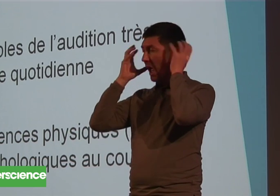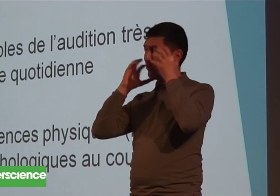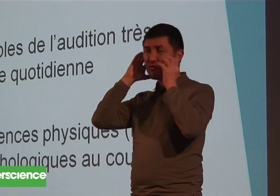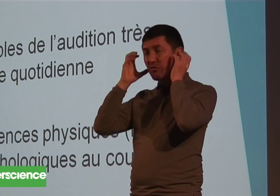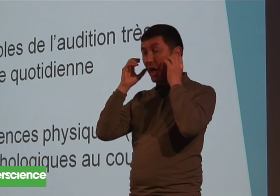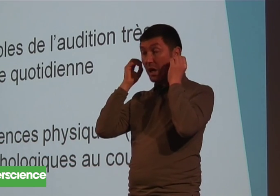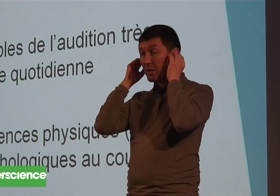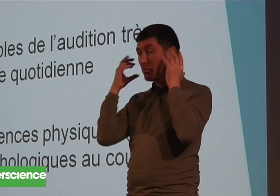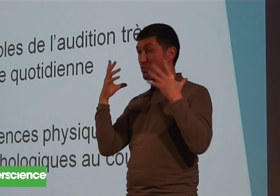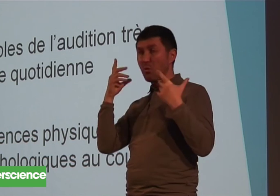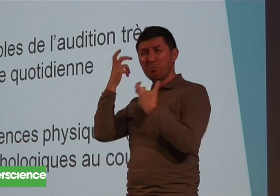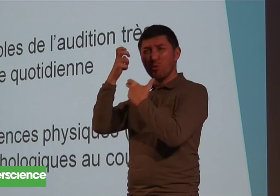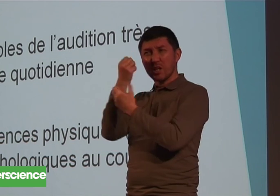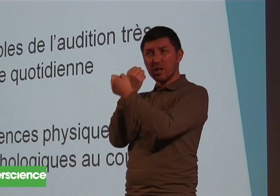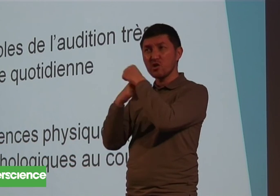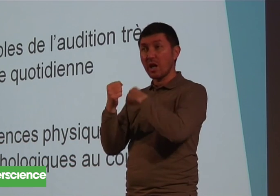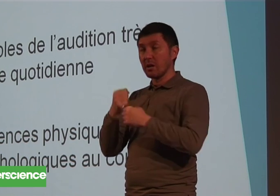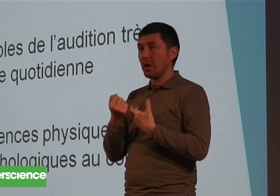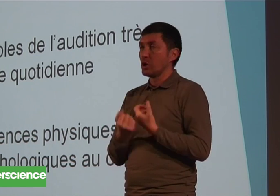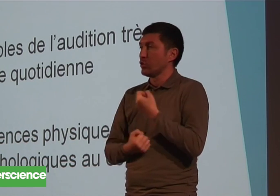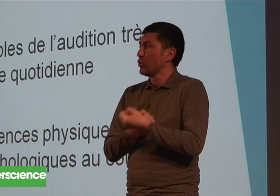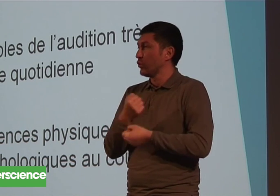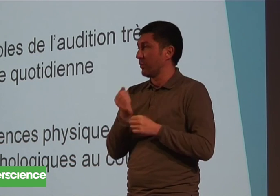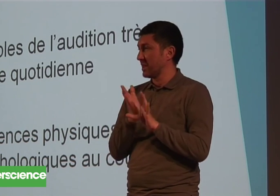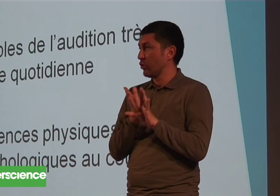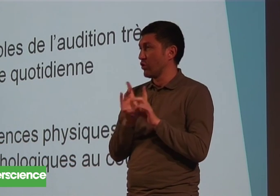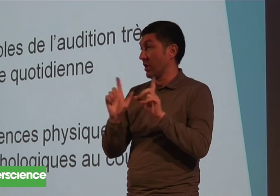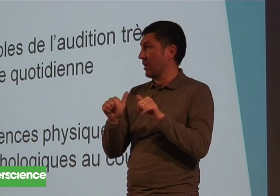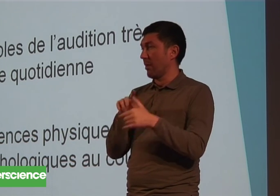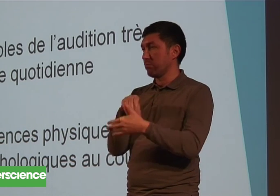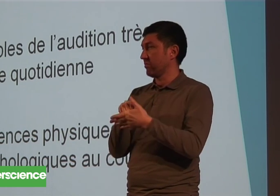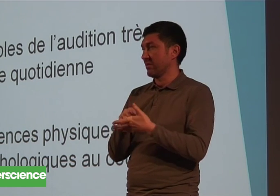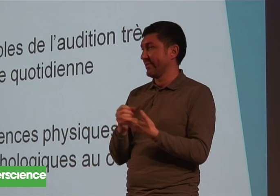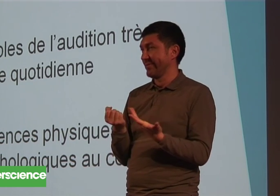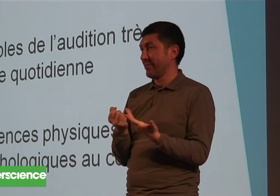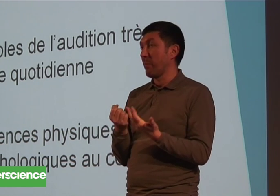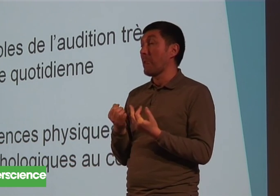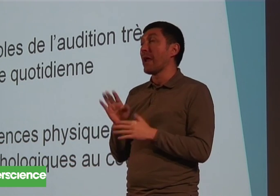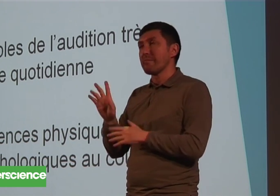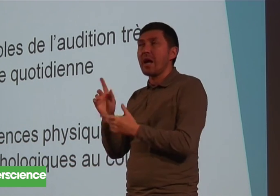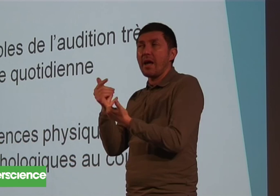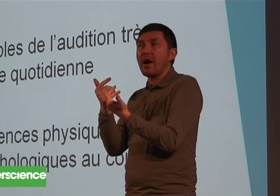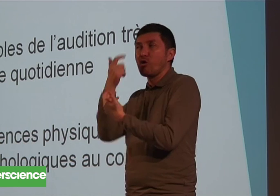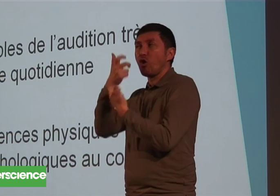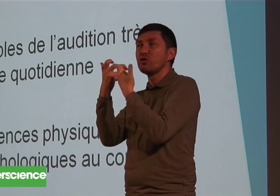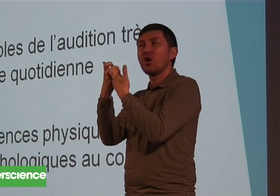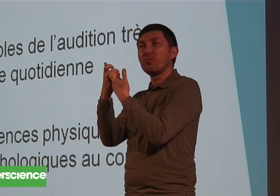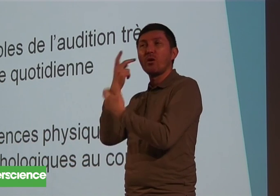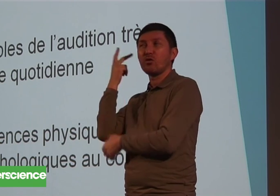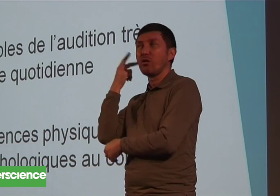hyperacousie. Et puis c'est le cas aussi, mais alors ça c'est des choses qu'on retrouve aussi dans la population générale, pour des personnes qui